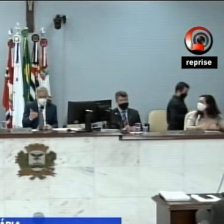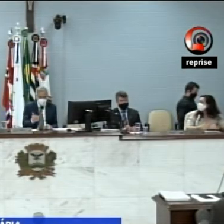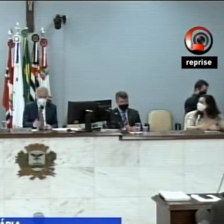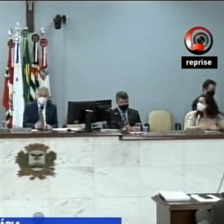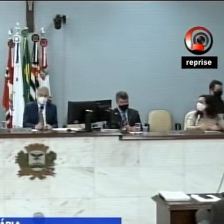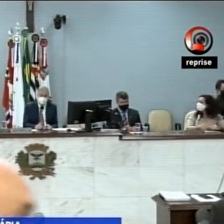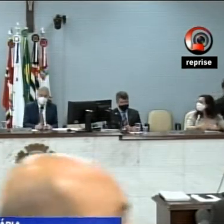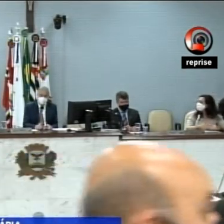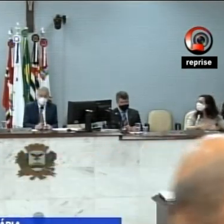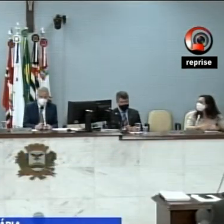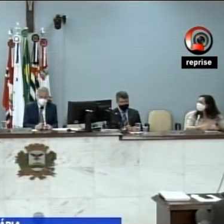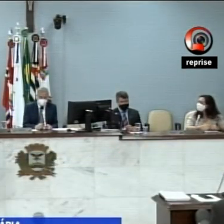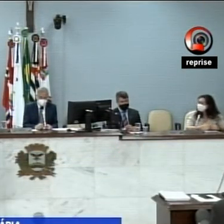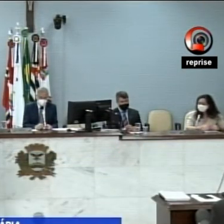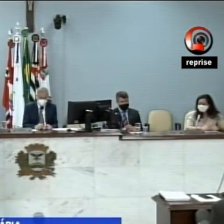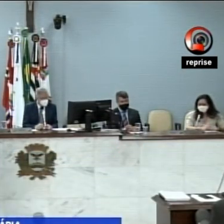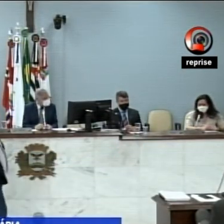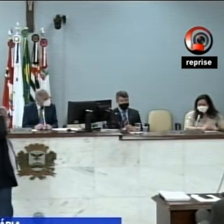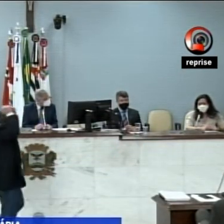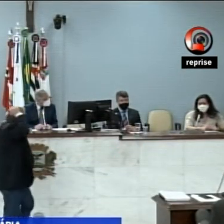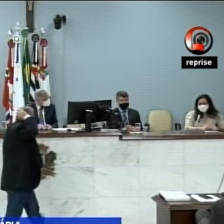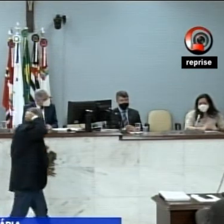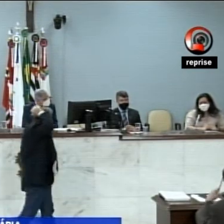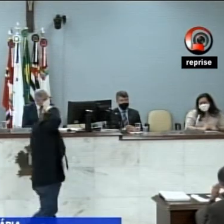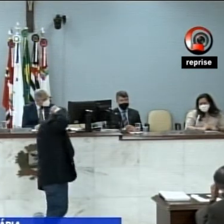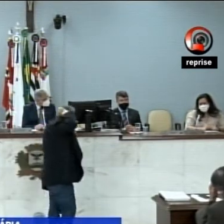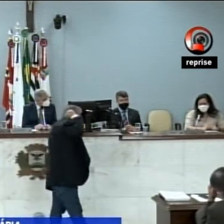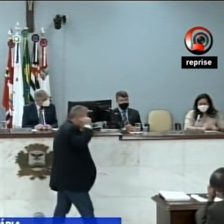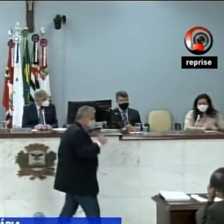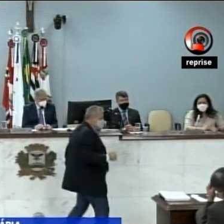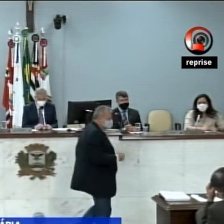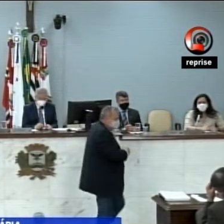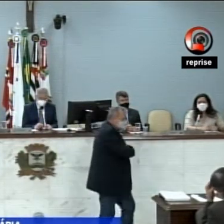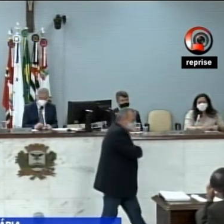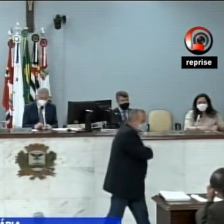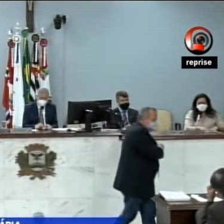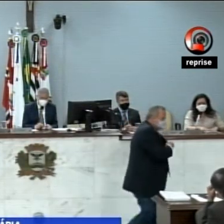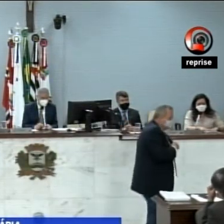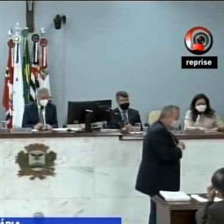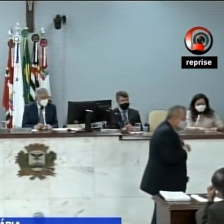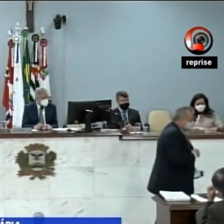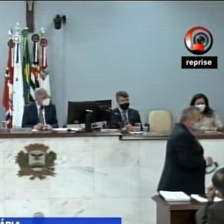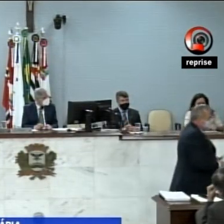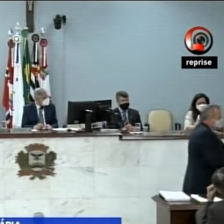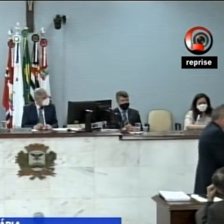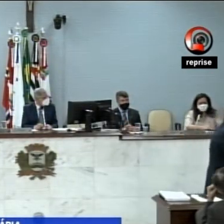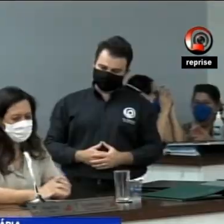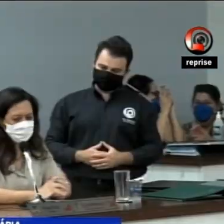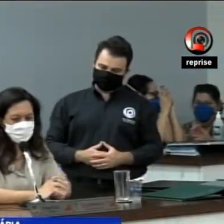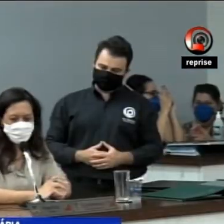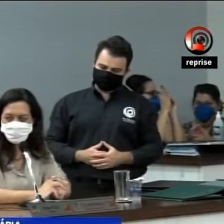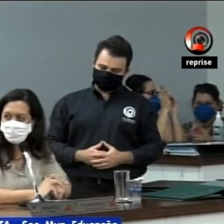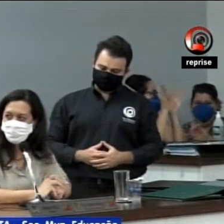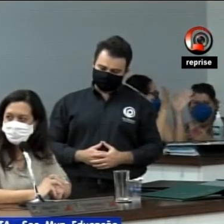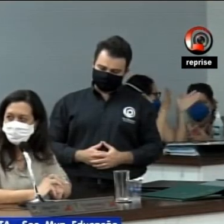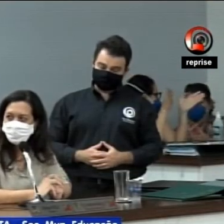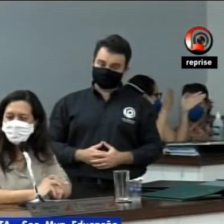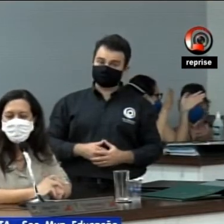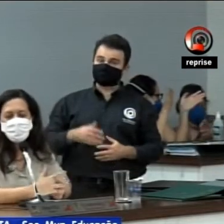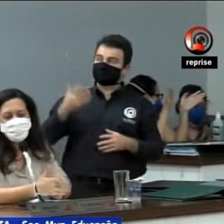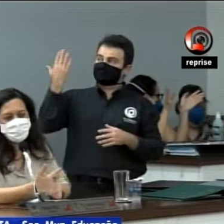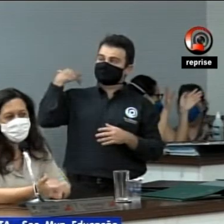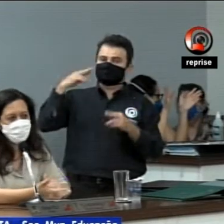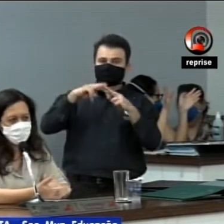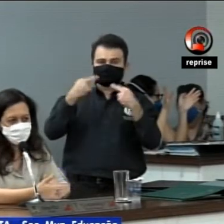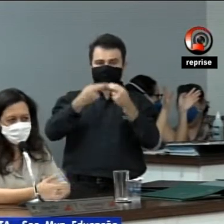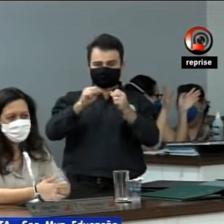é importante para a cidade. Bem, primeiro eu queria até justificar a ausência na audiência. Eu